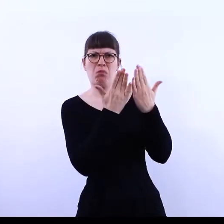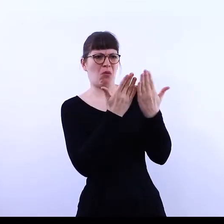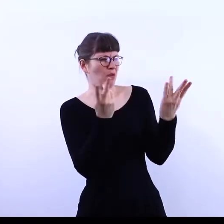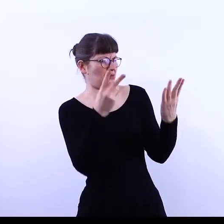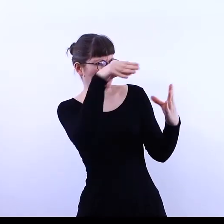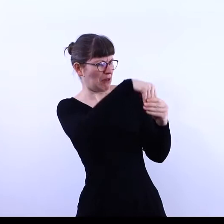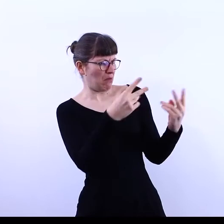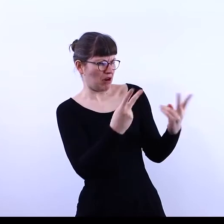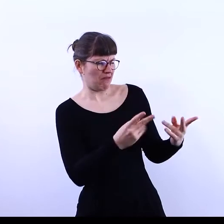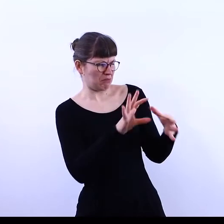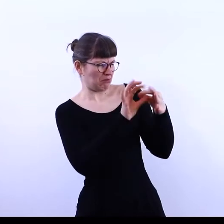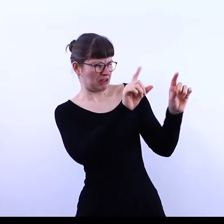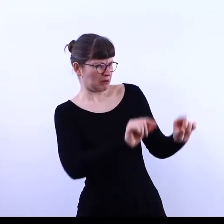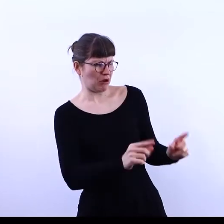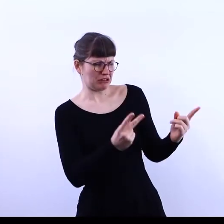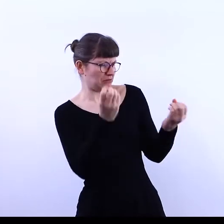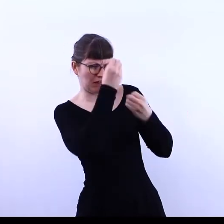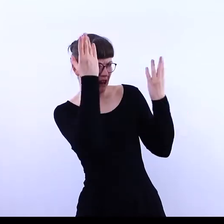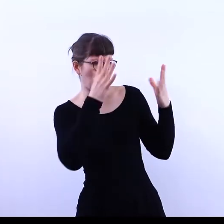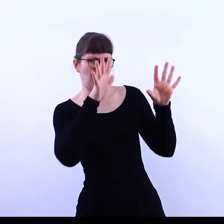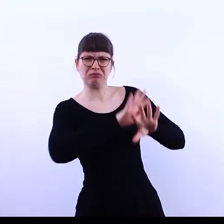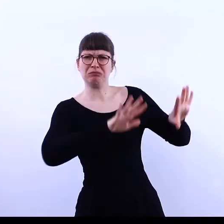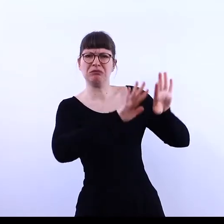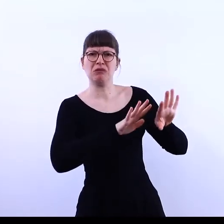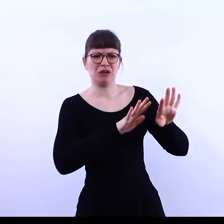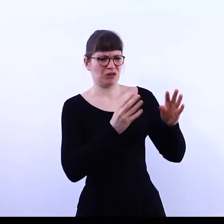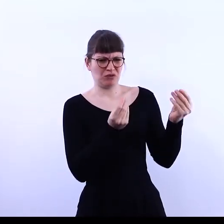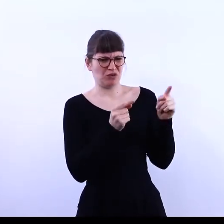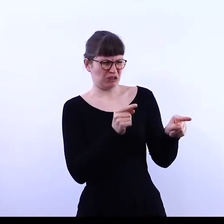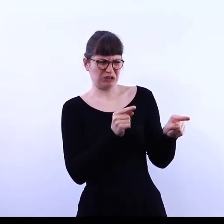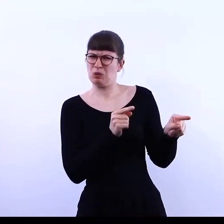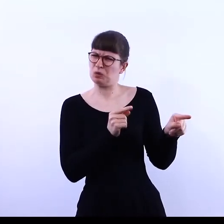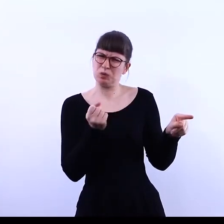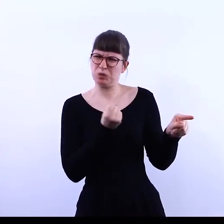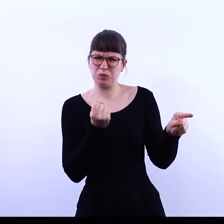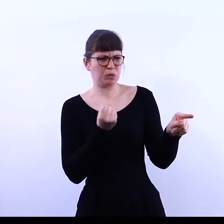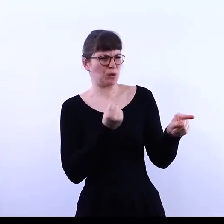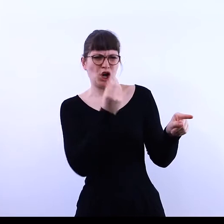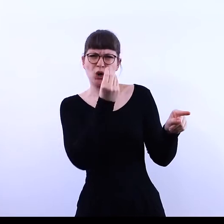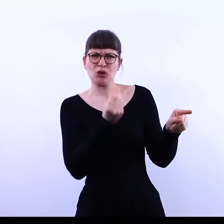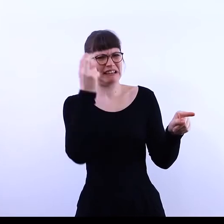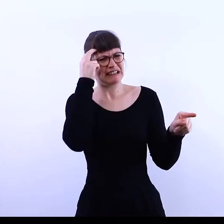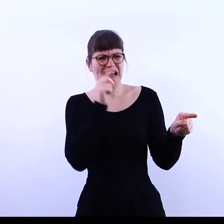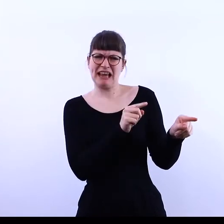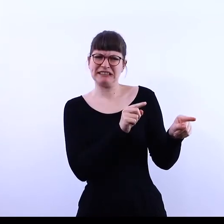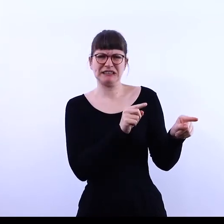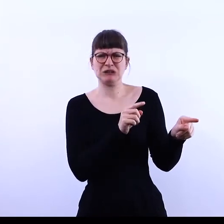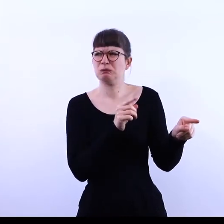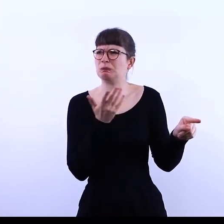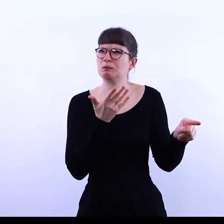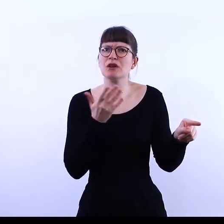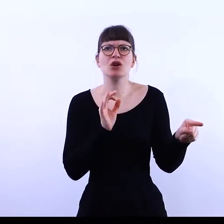soll. Und man geht da mit dem Gefühl raus, okay, diese künstliche Intelligenz, das ist irgendwie was für ein paar